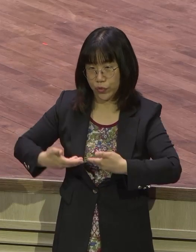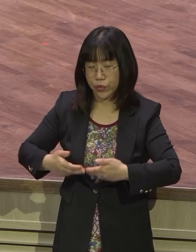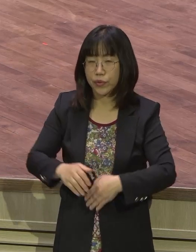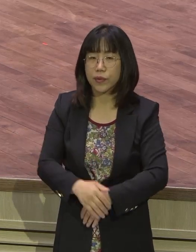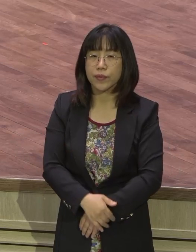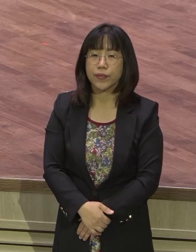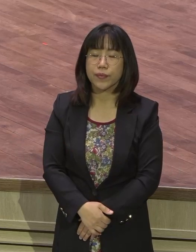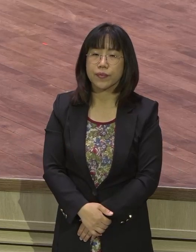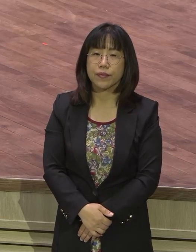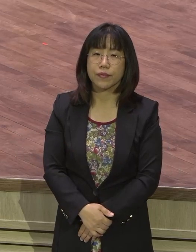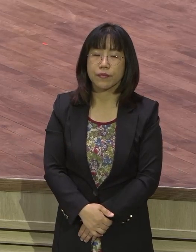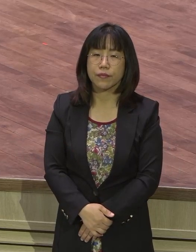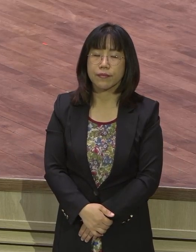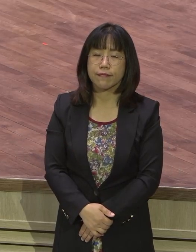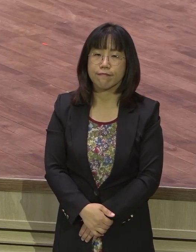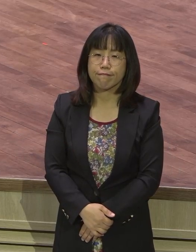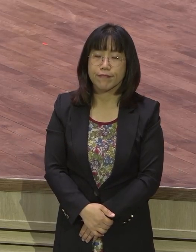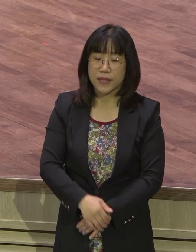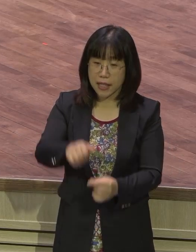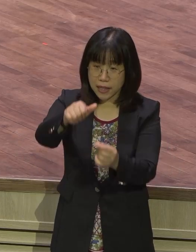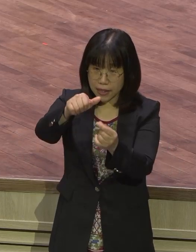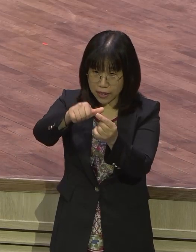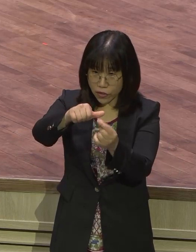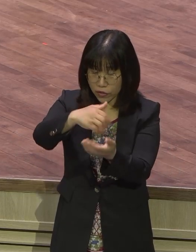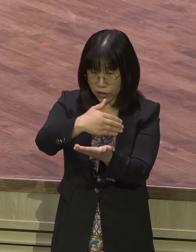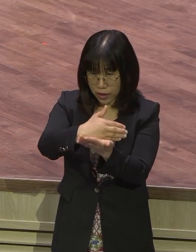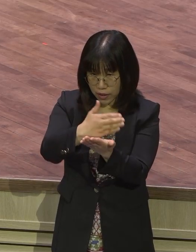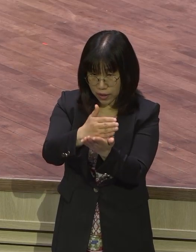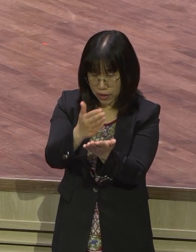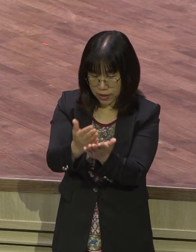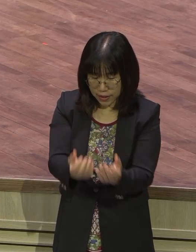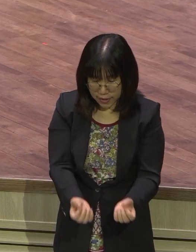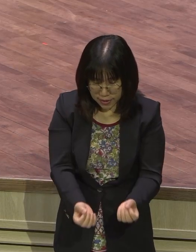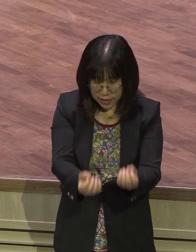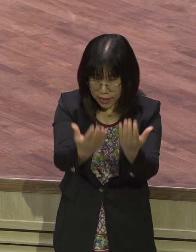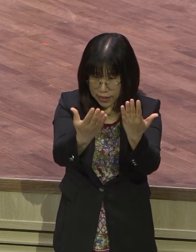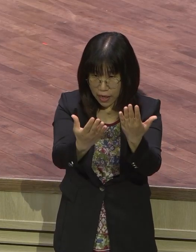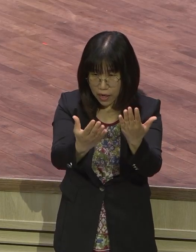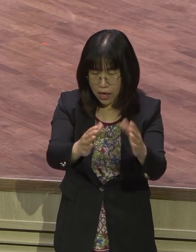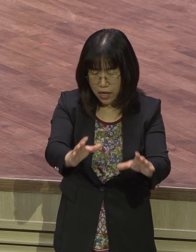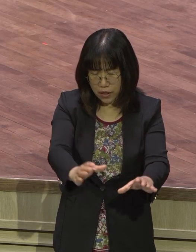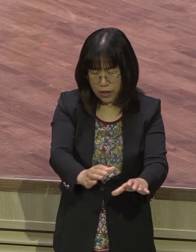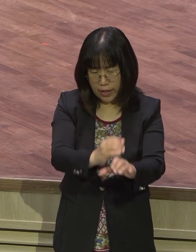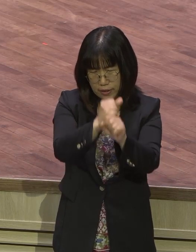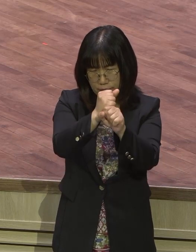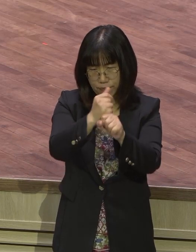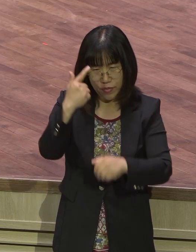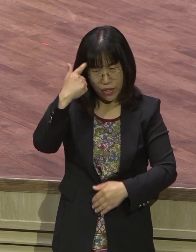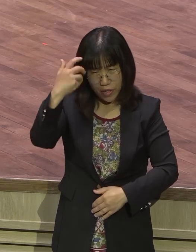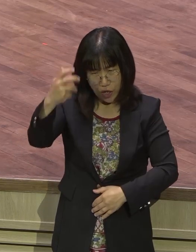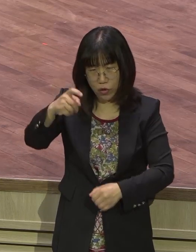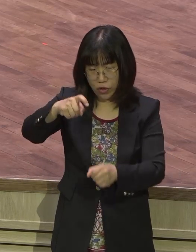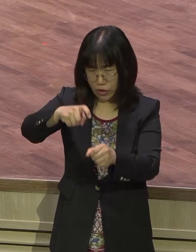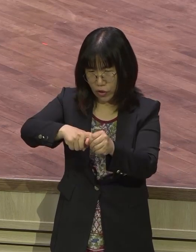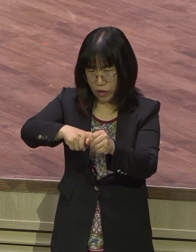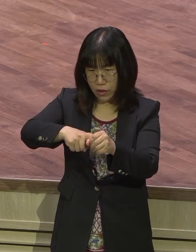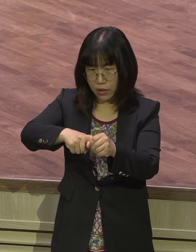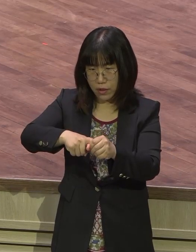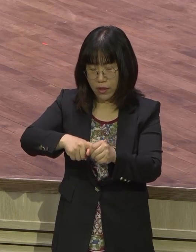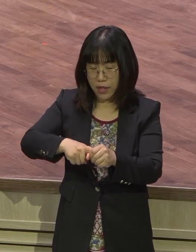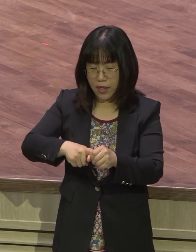그렇게 기록되었습니다 5대 제사의 핵심을 보면 그 안에 감춘 영적 의미를 통해서 하나님께 예배